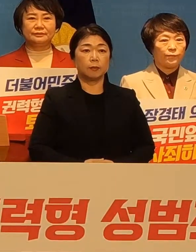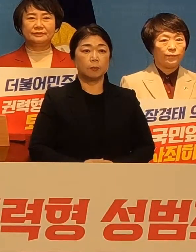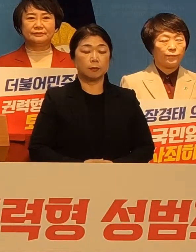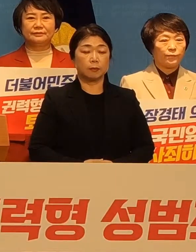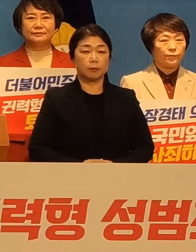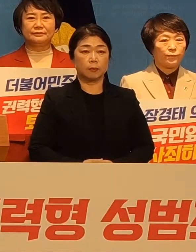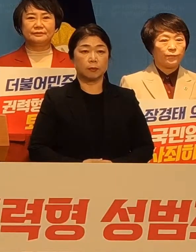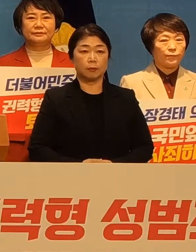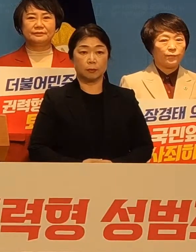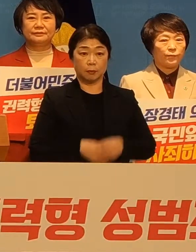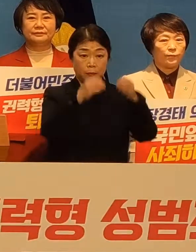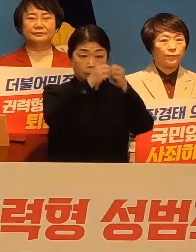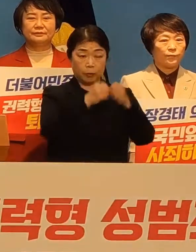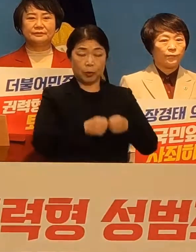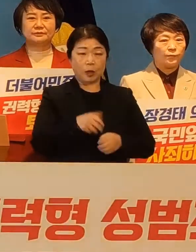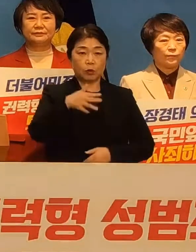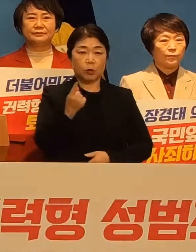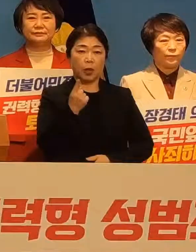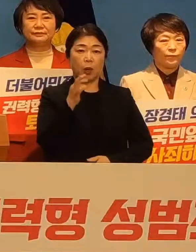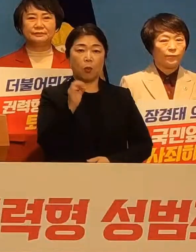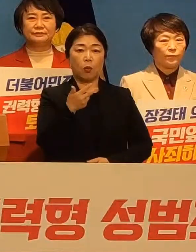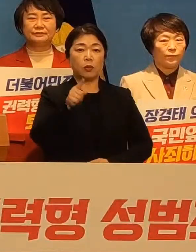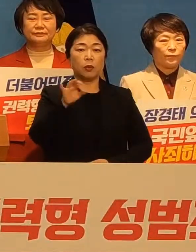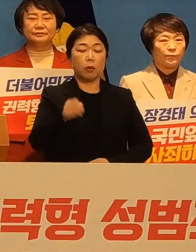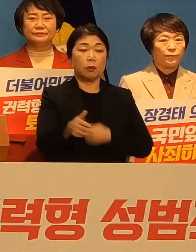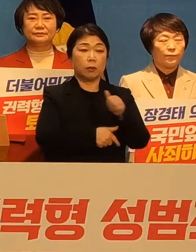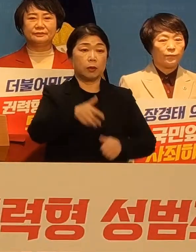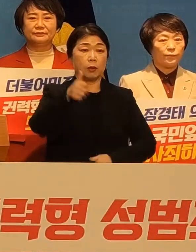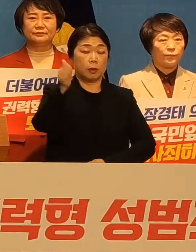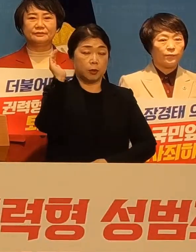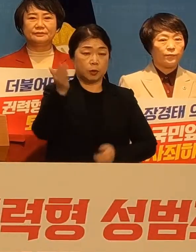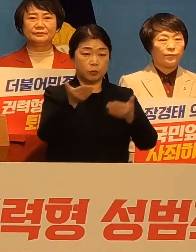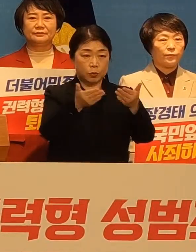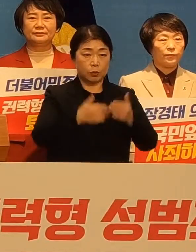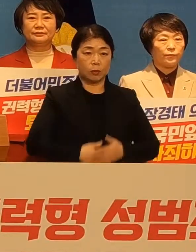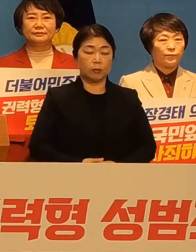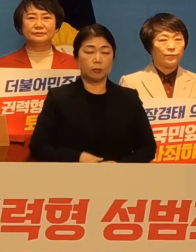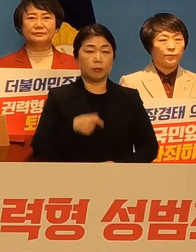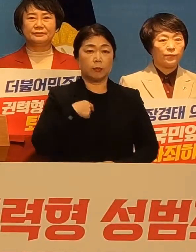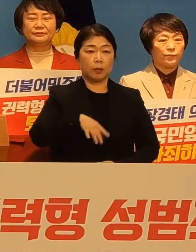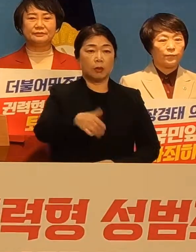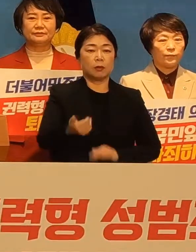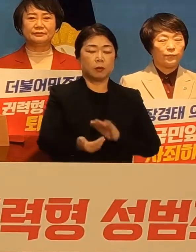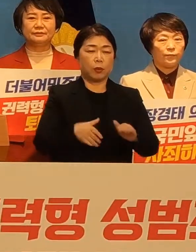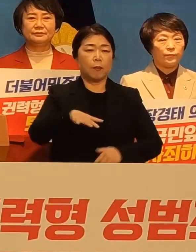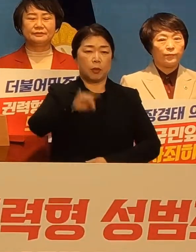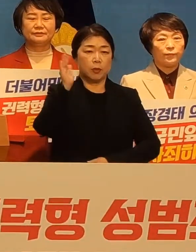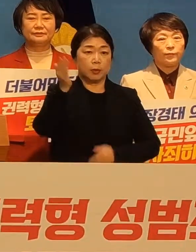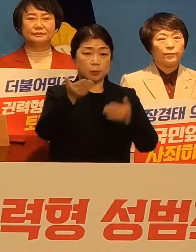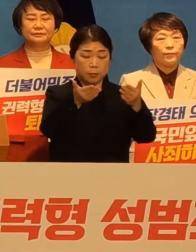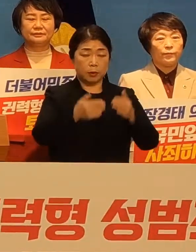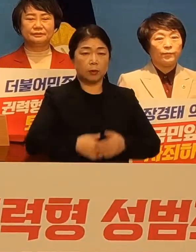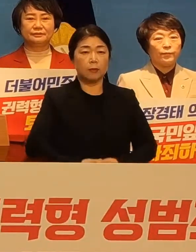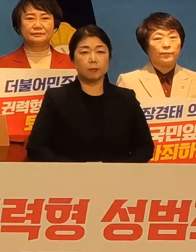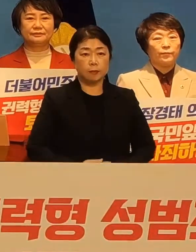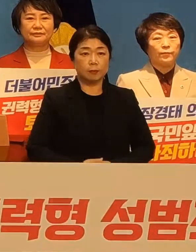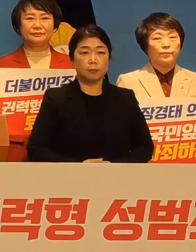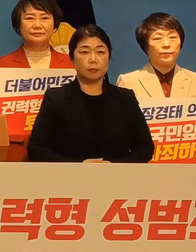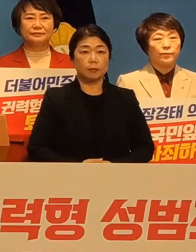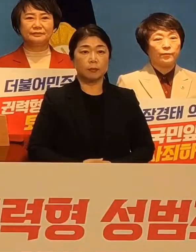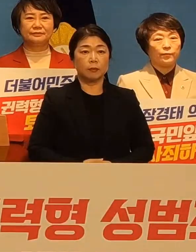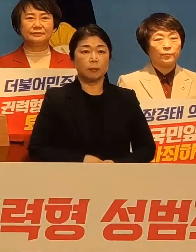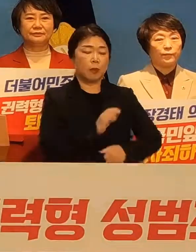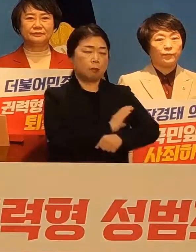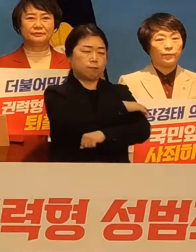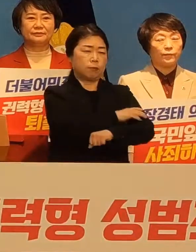선언문은 우리 최호정 의장님께서 이끌어 주실 거고요. 제가 그에 앞서 한 말씀 드리겠습니다. 위계에